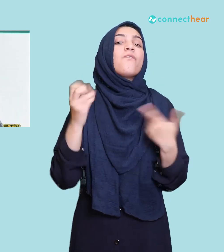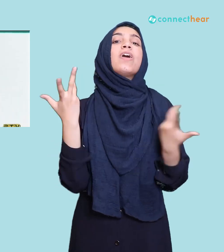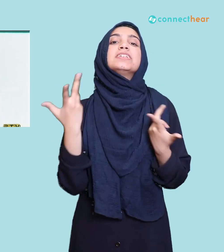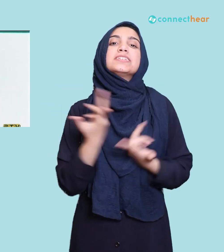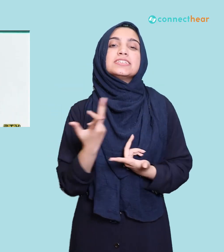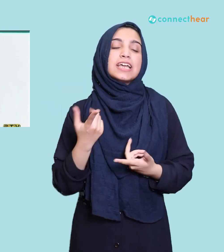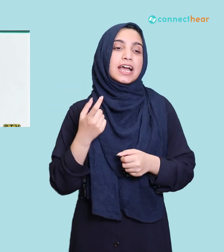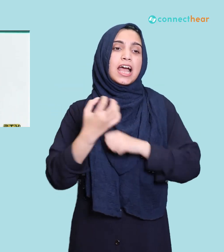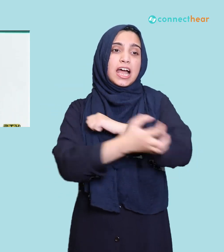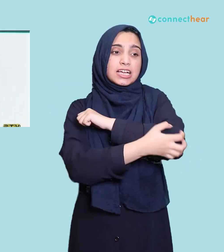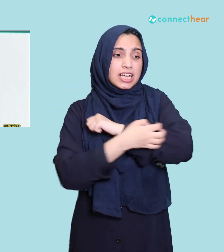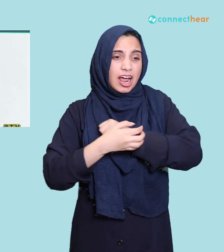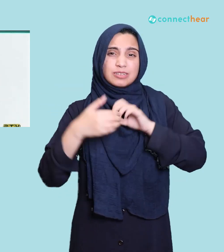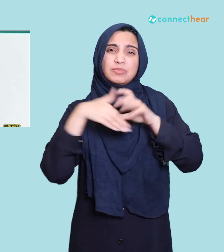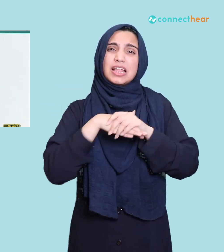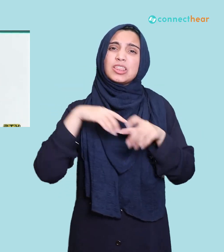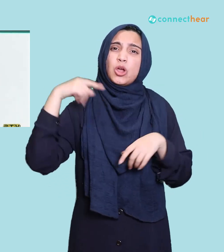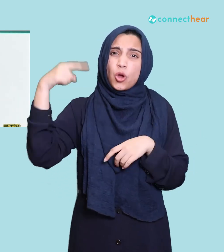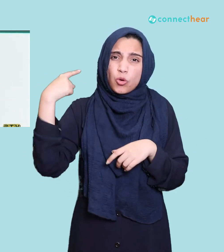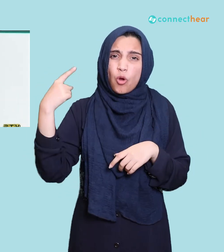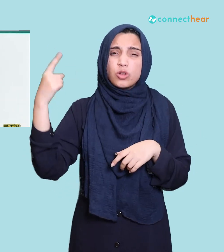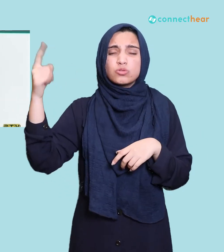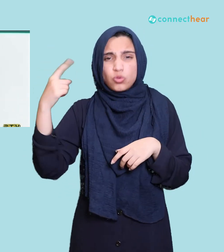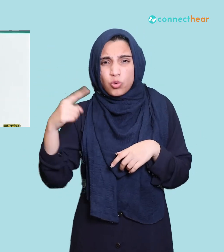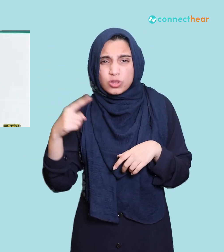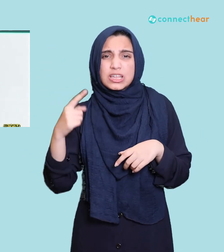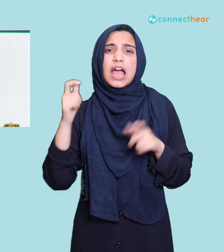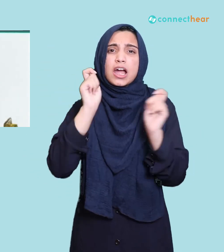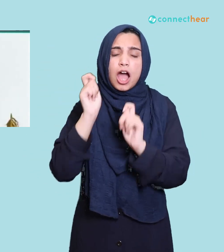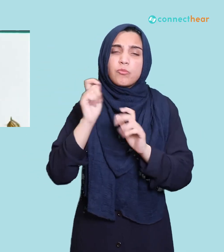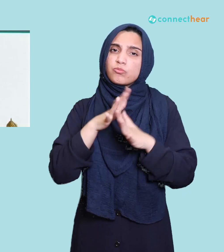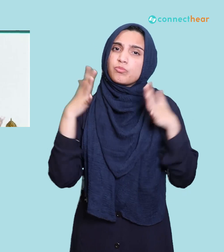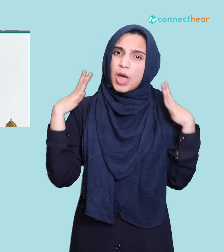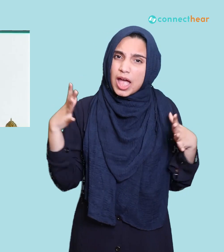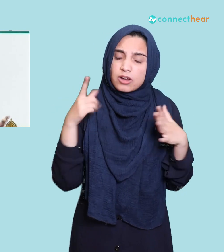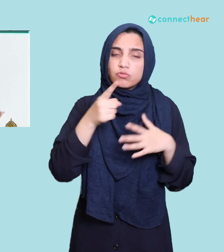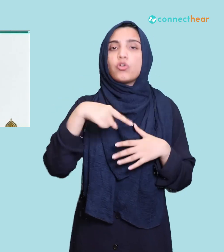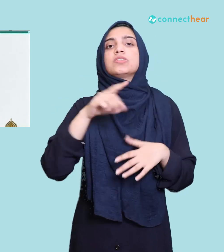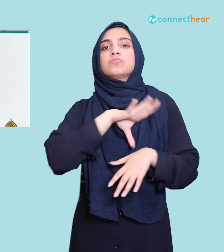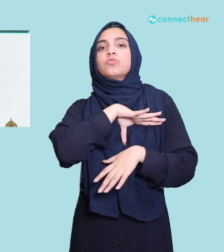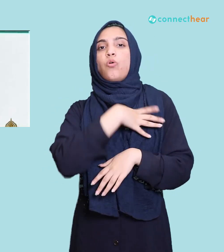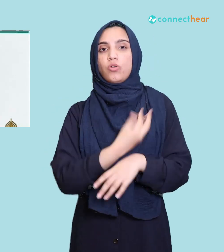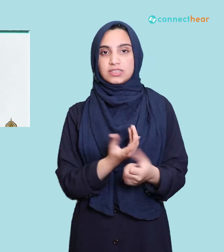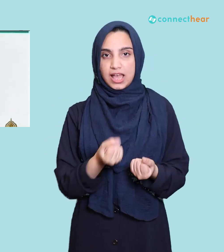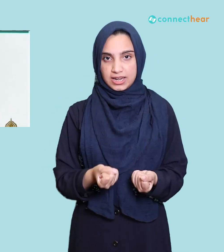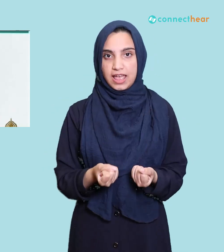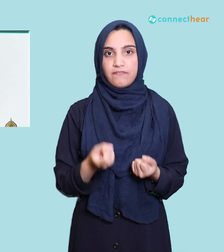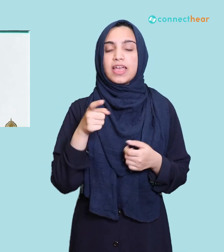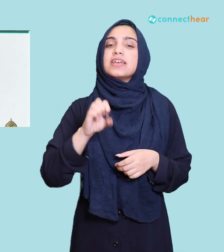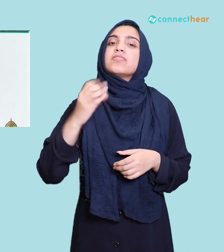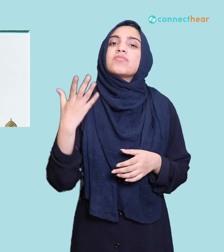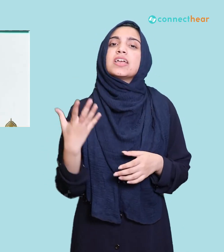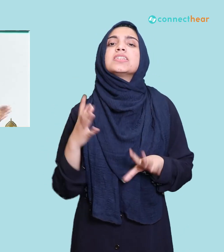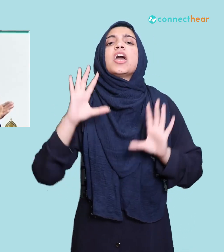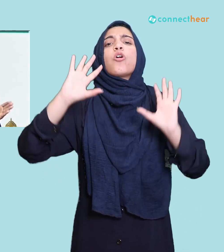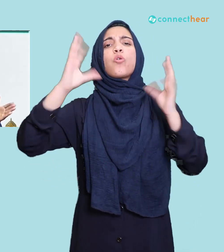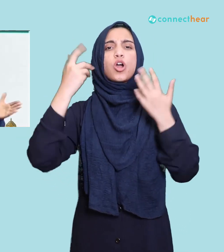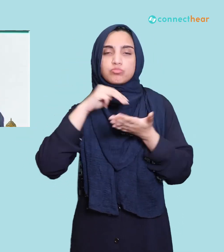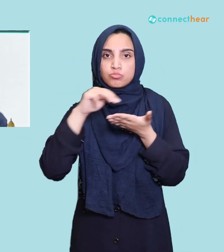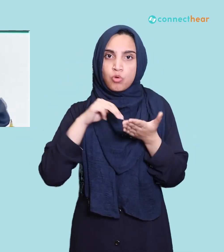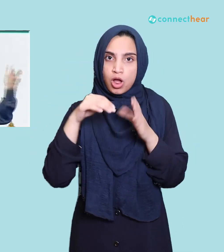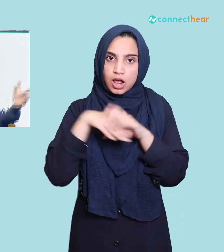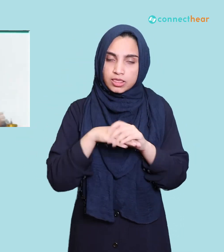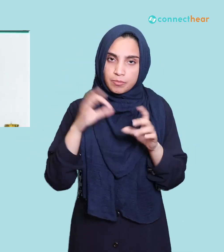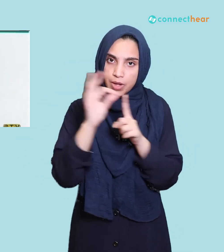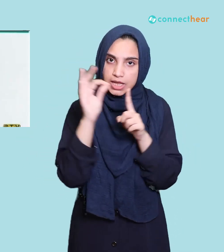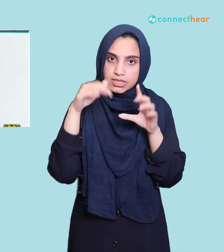کچلا جاتا ہے۔ امیر ملکوں میں بھی غریب لاک ڈاؤن سے کچلے گئے ہیں، تو ہمارا ملک تو پہلی مشکل حالات میں تھا۔ اگر ہم جو ایک